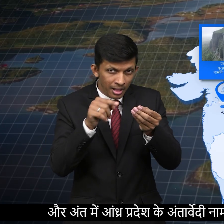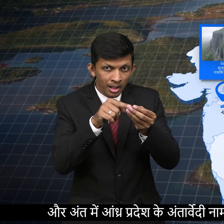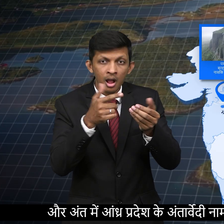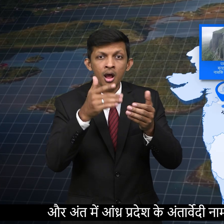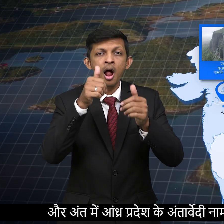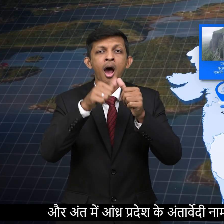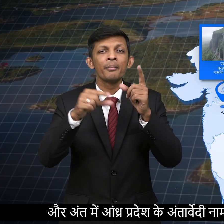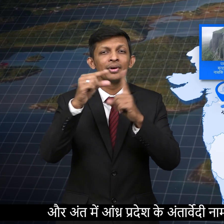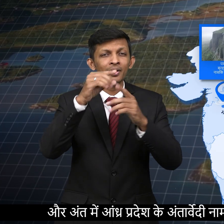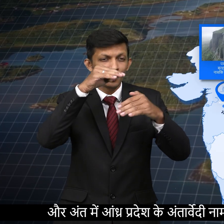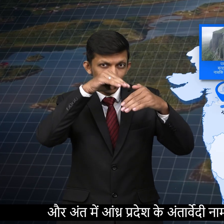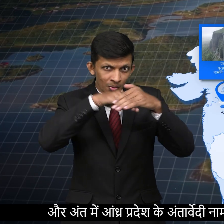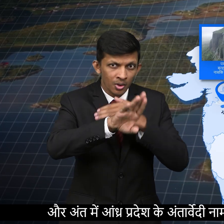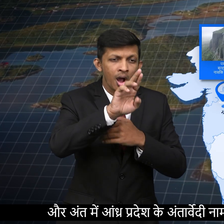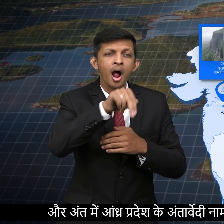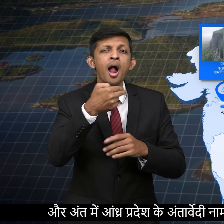में मिल जाती है।